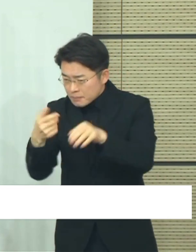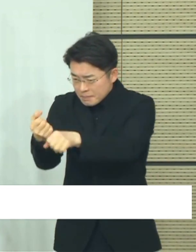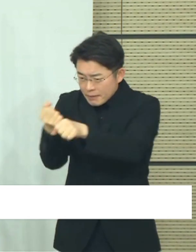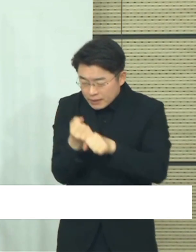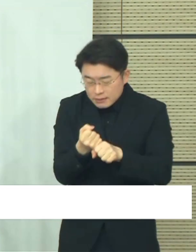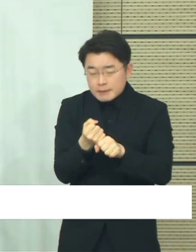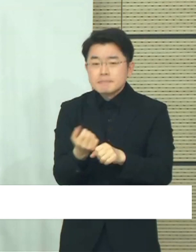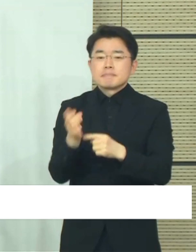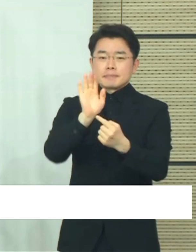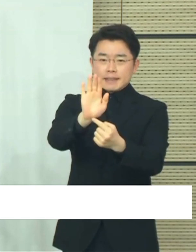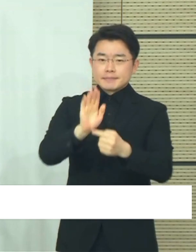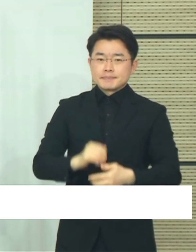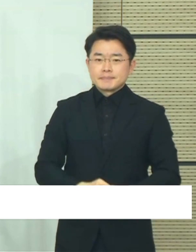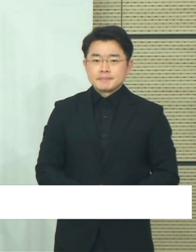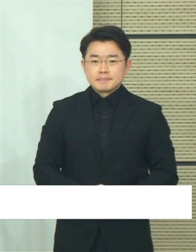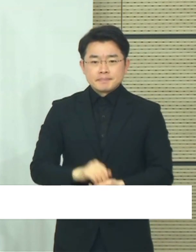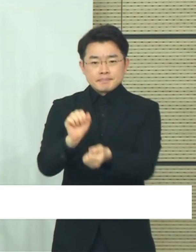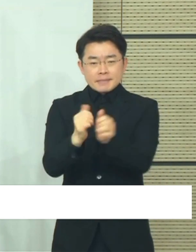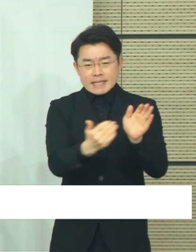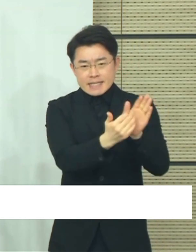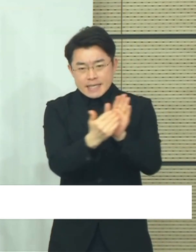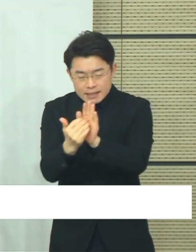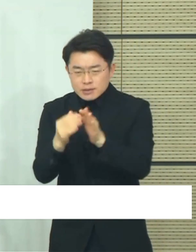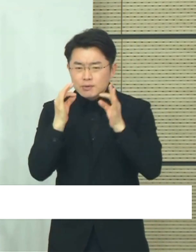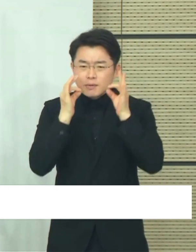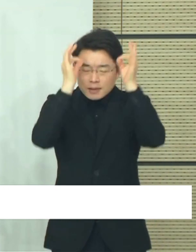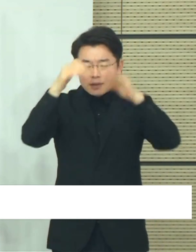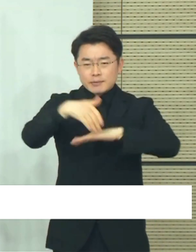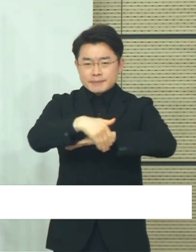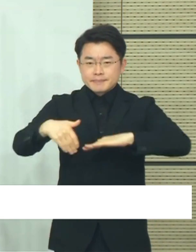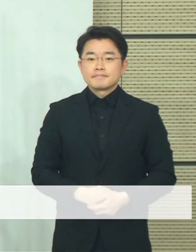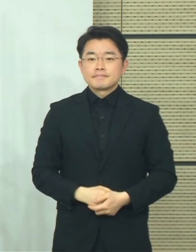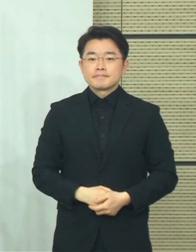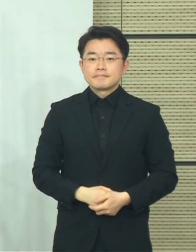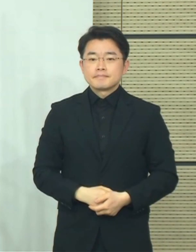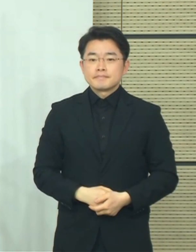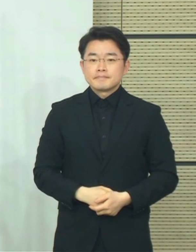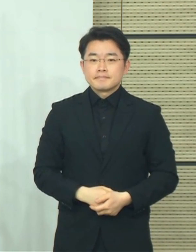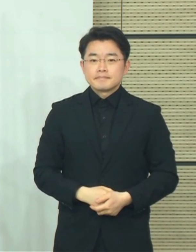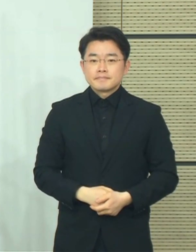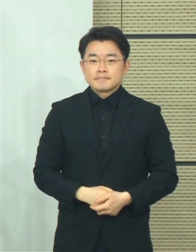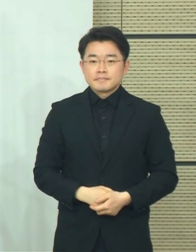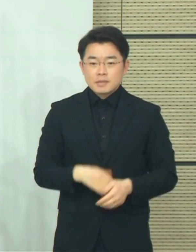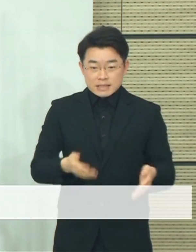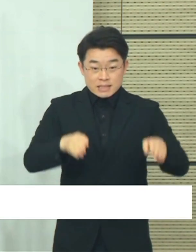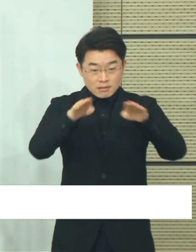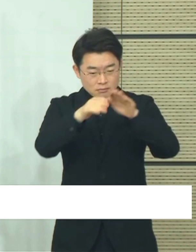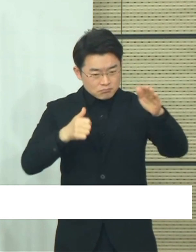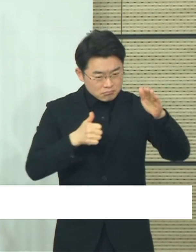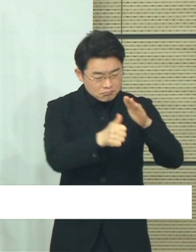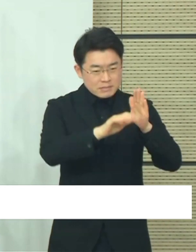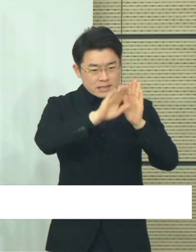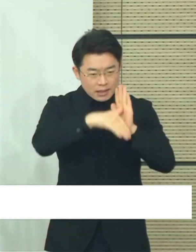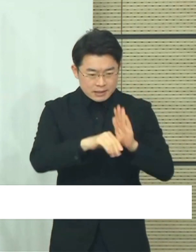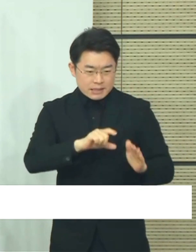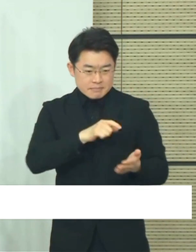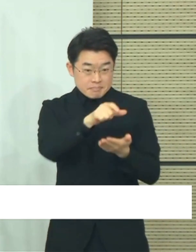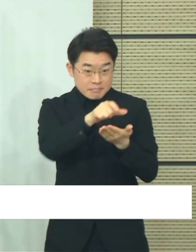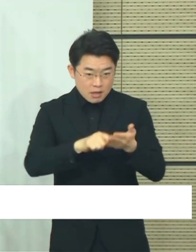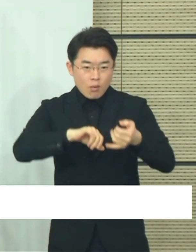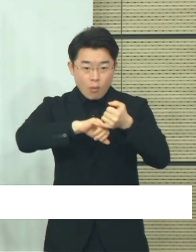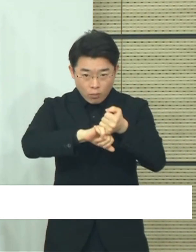조기에 적용하여 방역의 긴장도를 높이고자 합니다. 특히 출입명부 작성이 강화되어